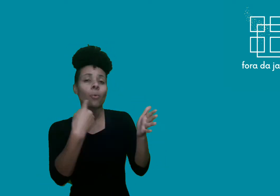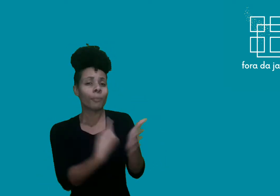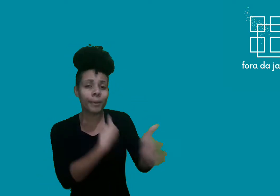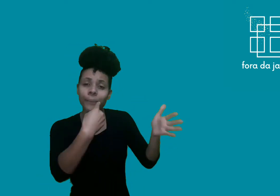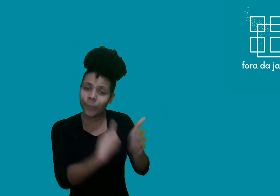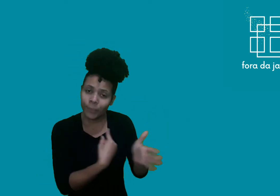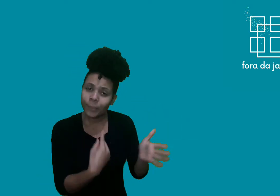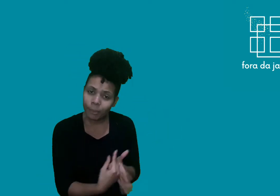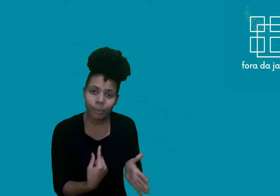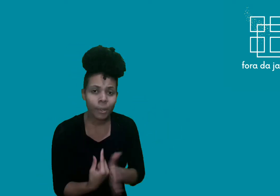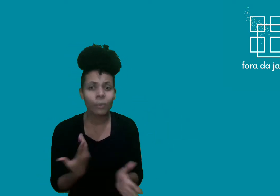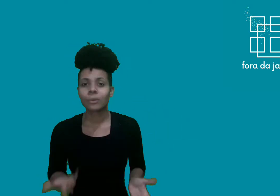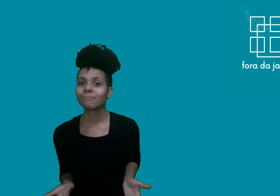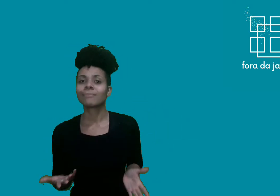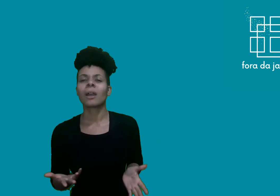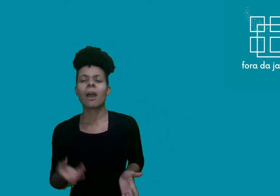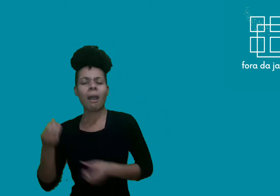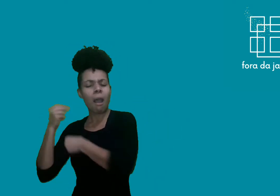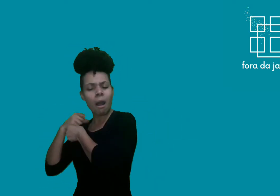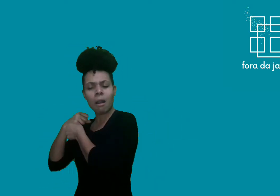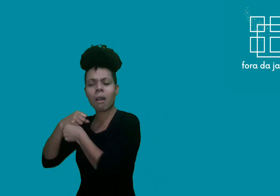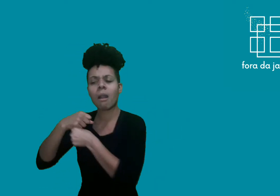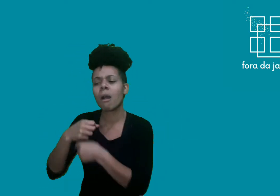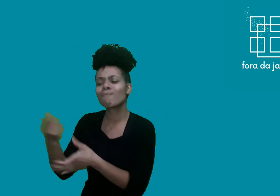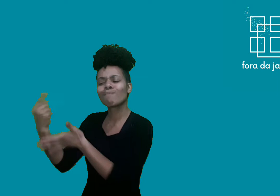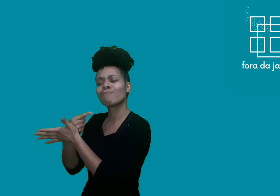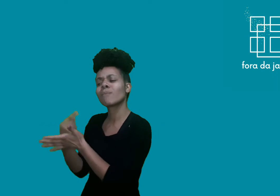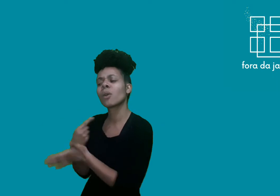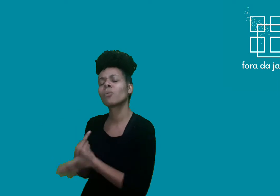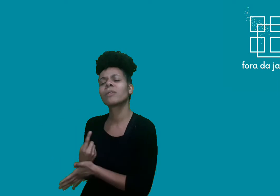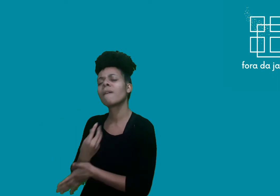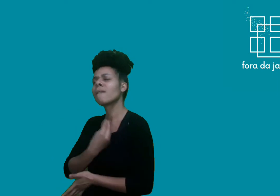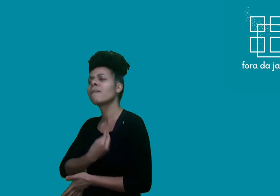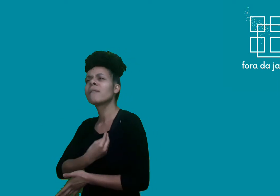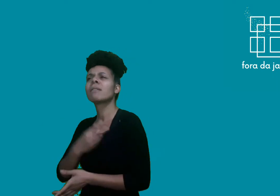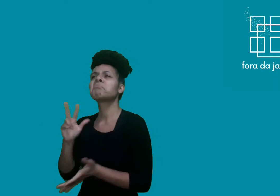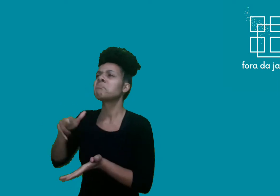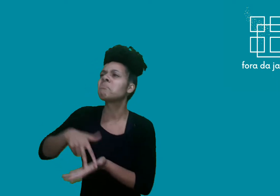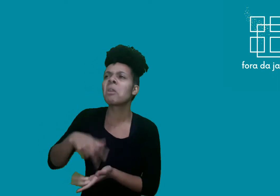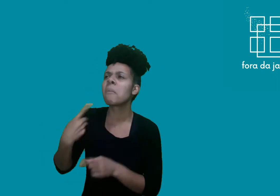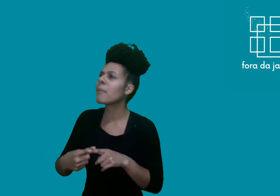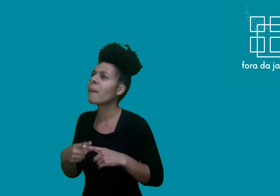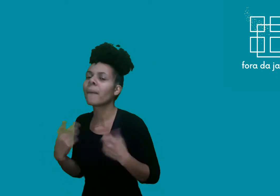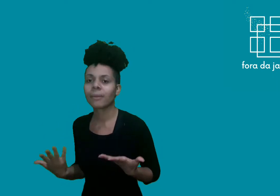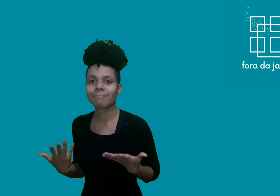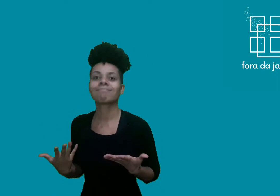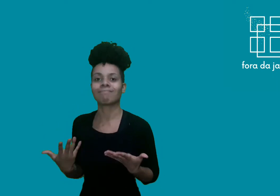pouco a pouco. A cada dia de reflexão, nós descobrimos algo novo sobre nós mesmos. A gente falou sobre isso. E